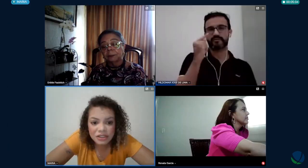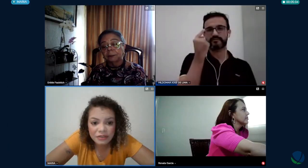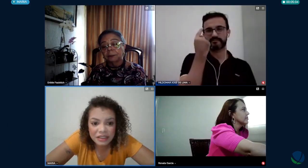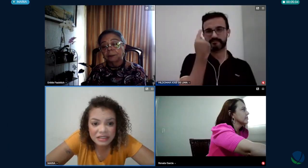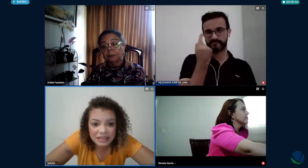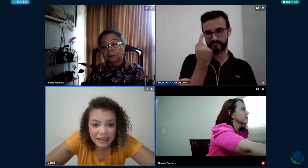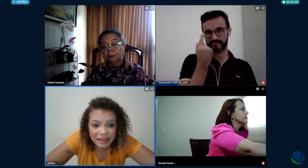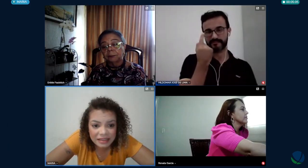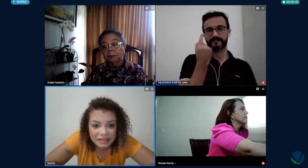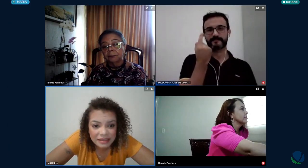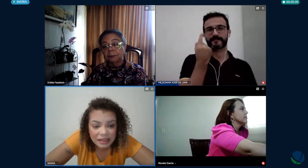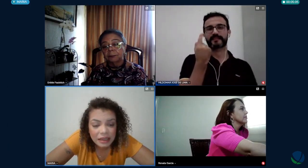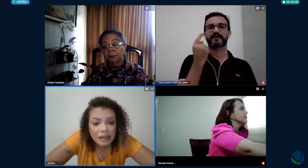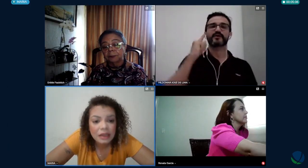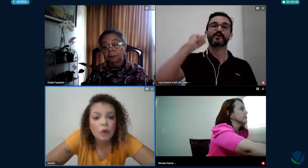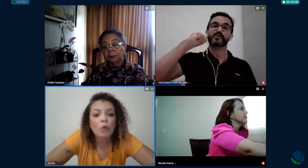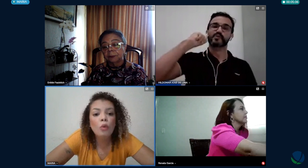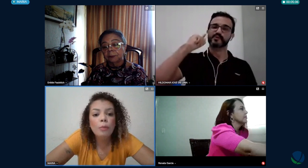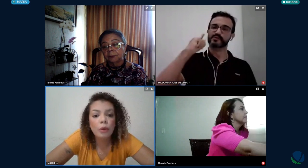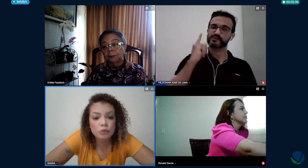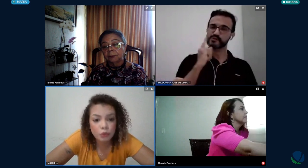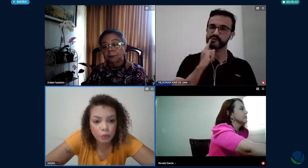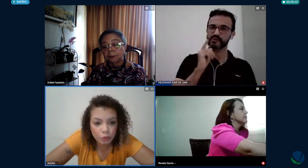na página 26,